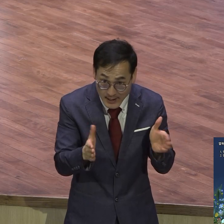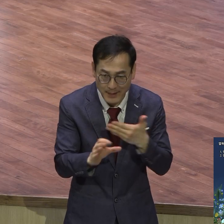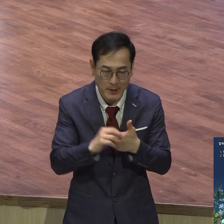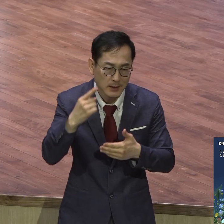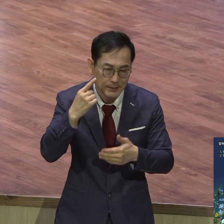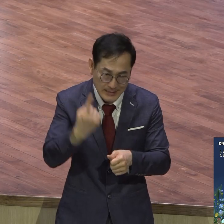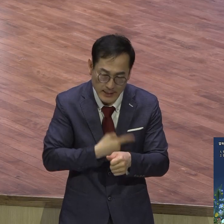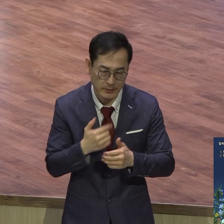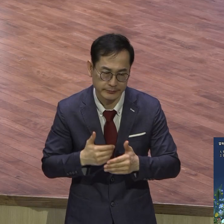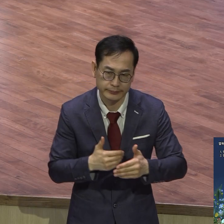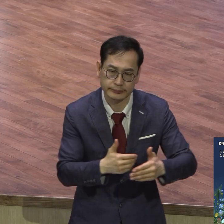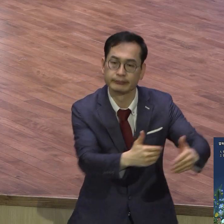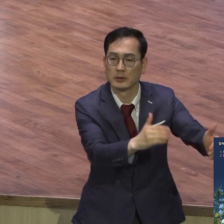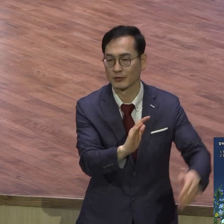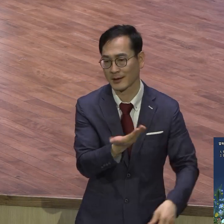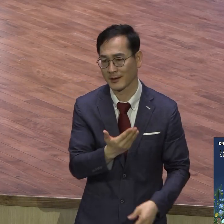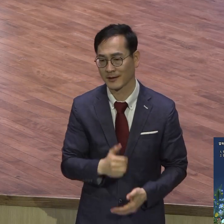의욕이 생기게끔